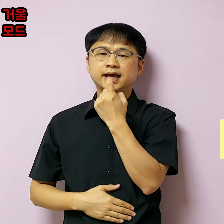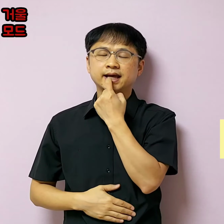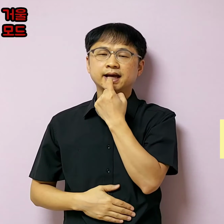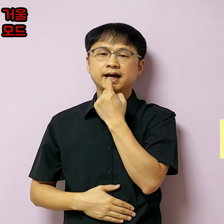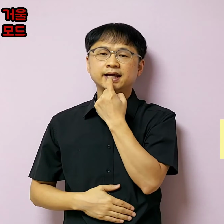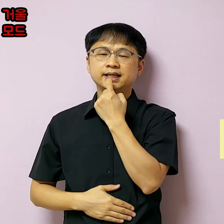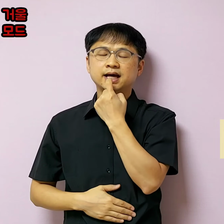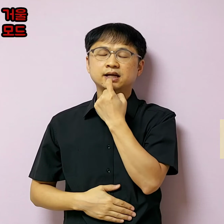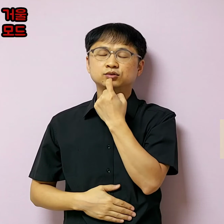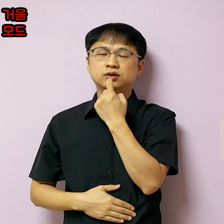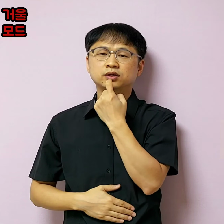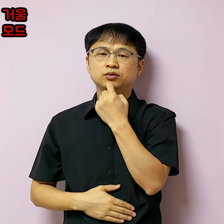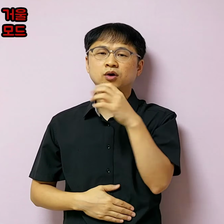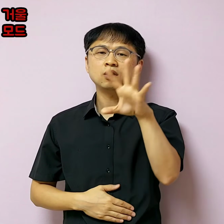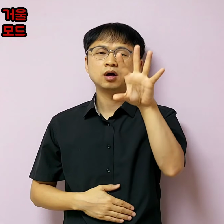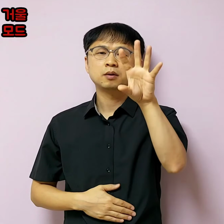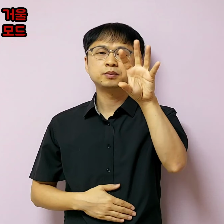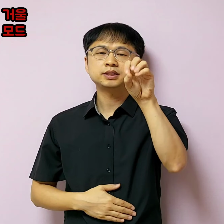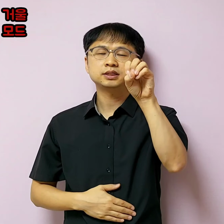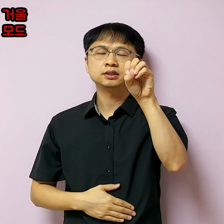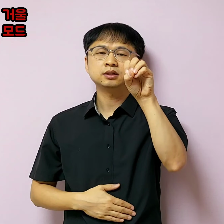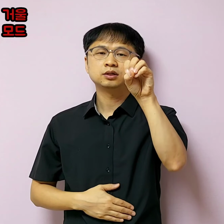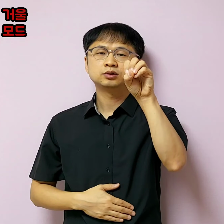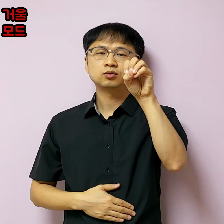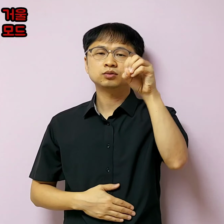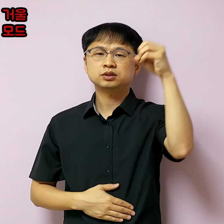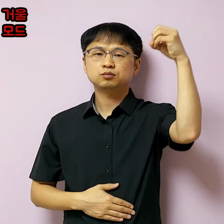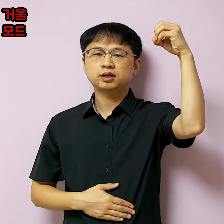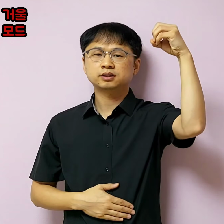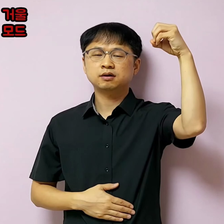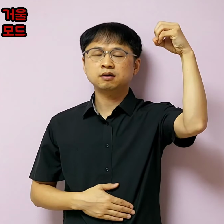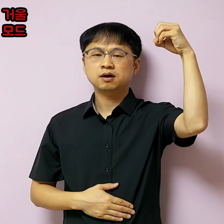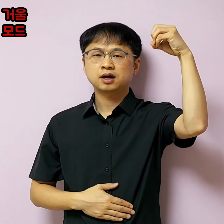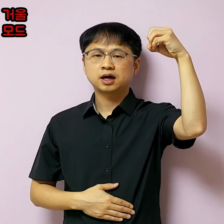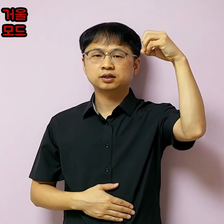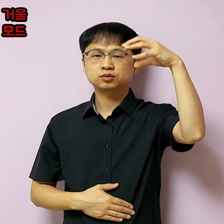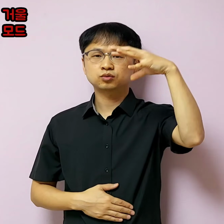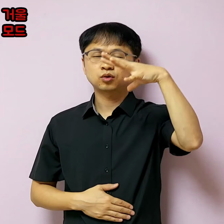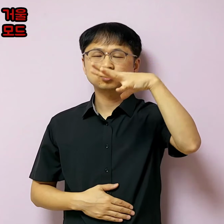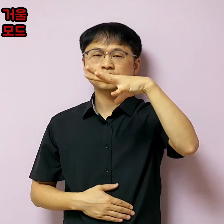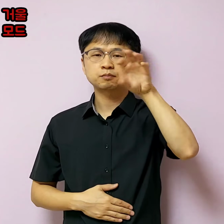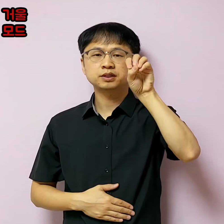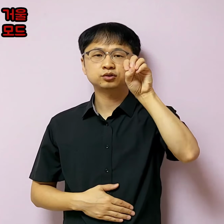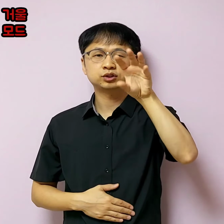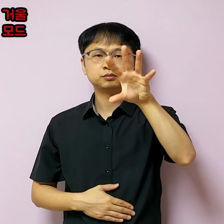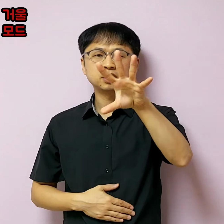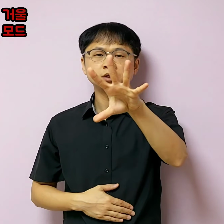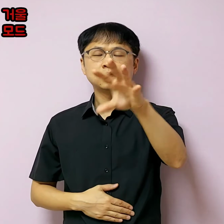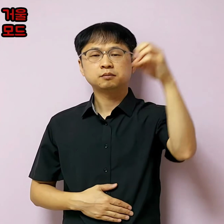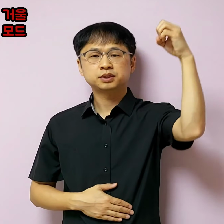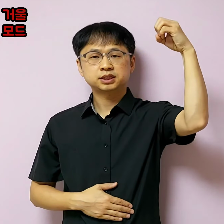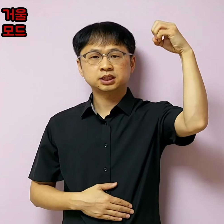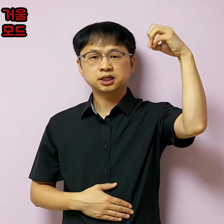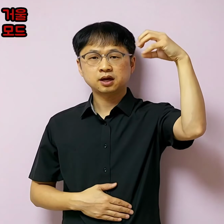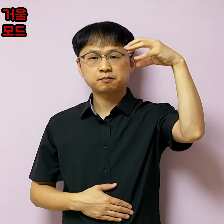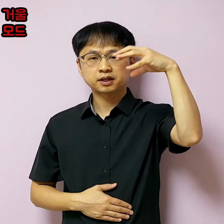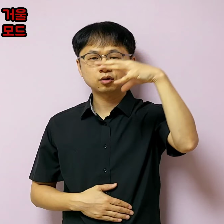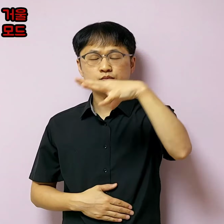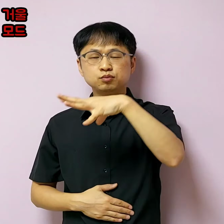흰색 하얗다라는 수어가 되고요. 빛은 손끝을 모아서 아래쪽으로 쫙 펼쳐주시면 빛이 한 방향으로